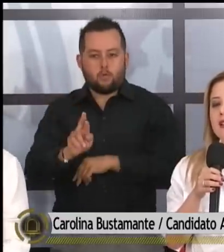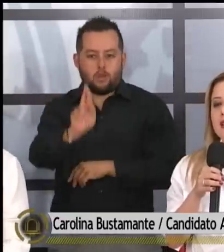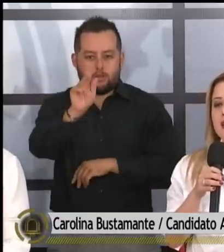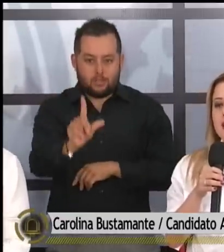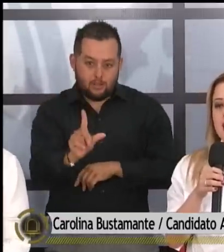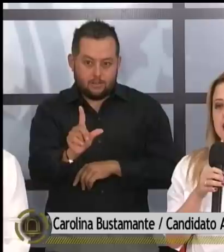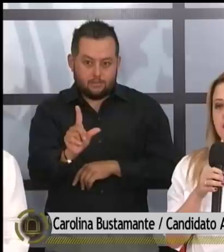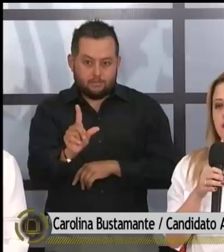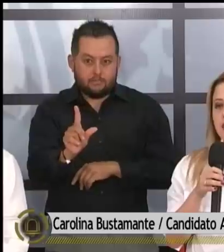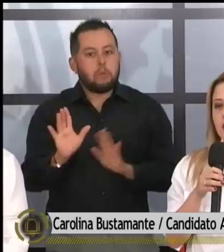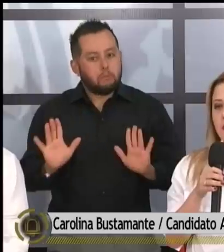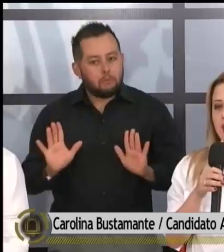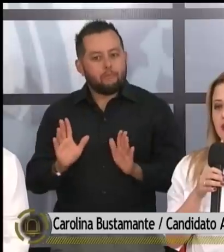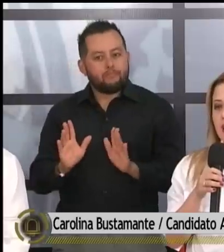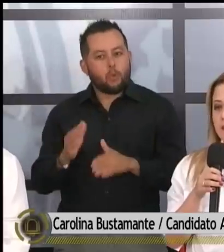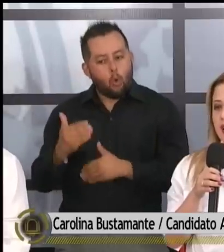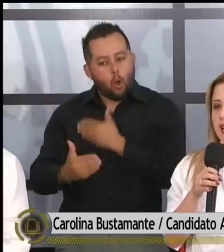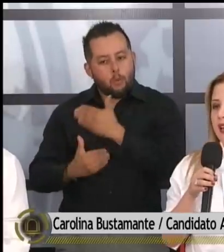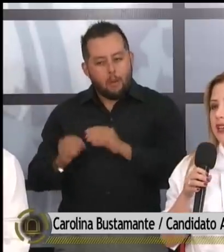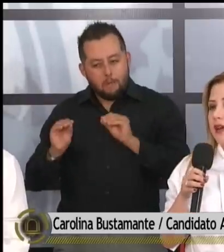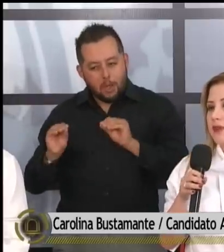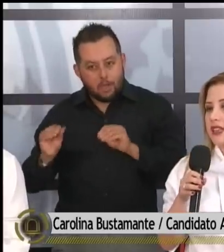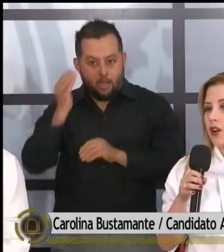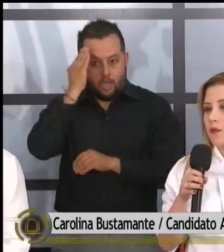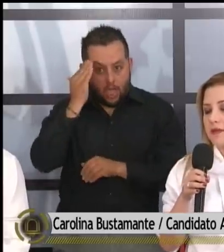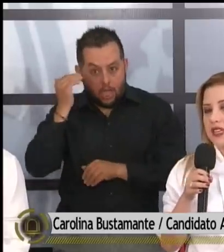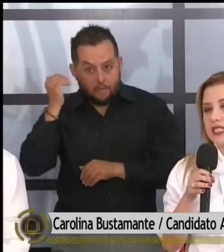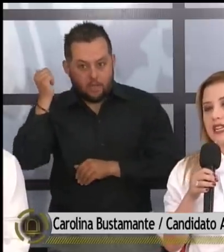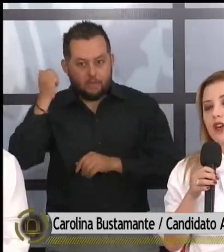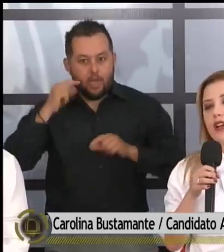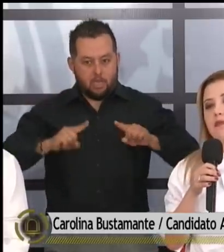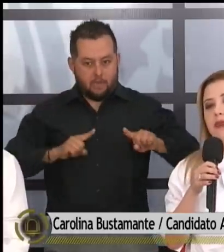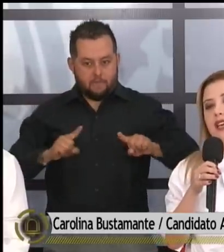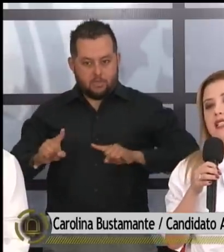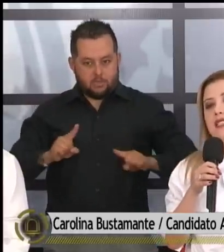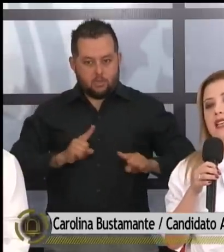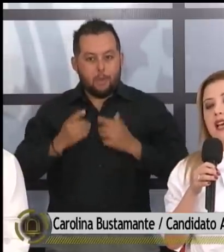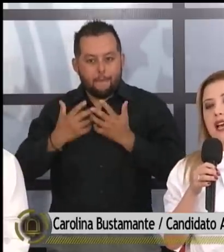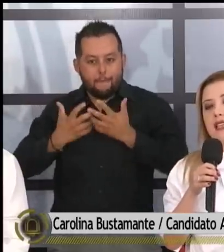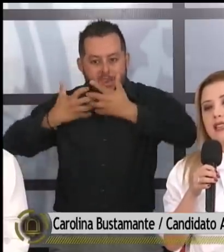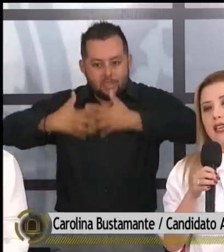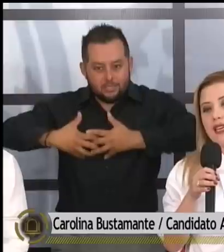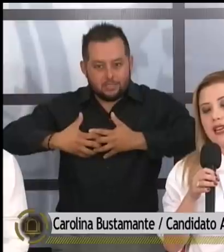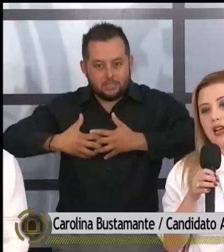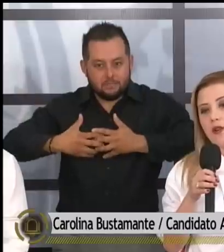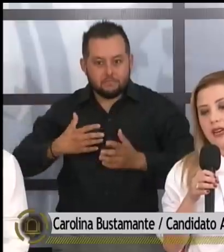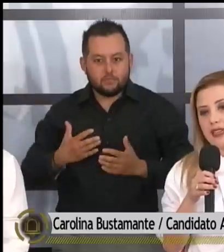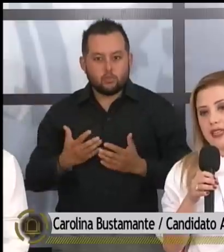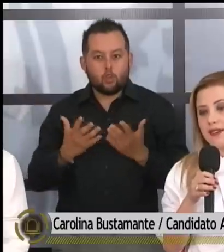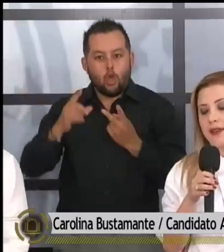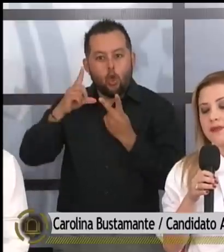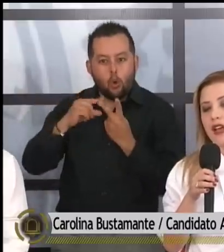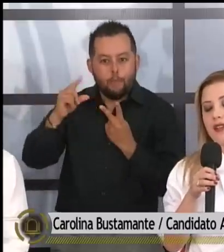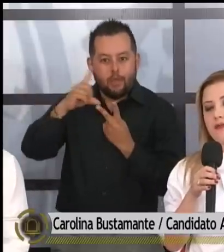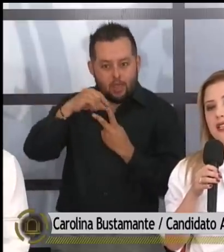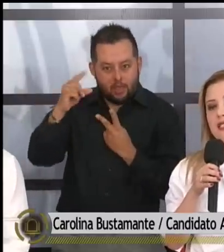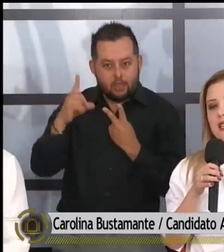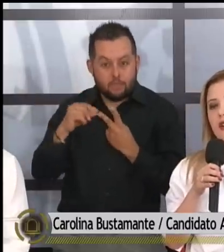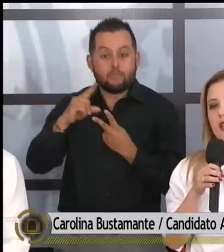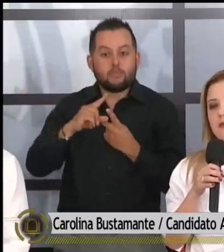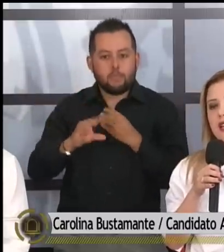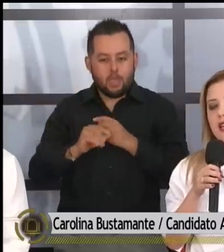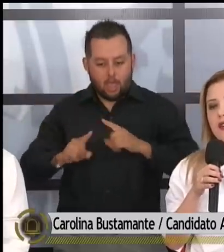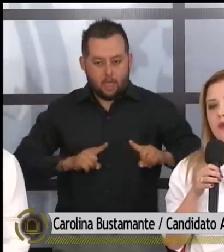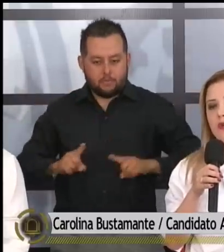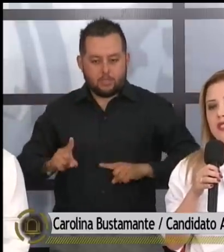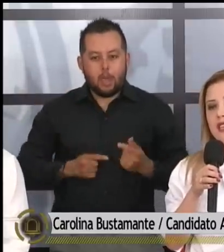Risaralda y así me fui formando también académicamente como administradora de empresas de la cooperativa,